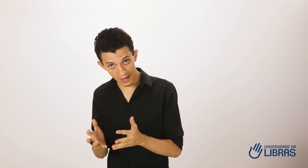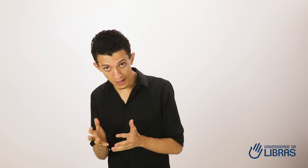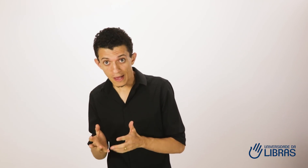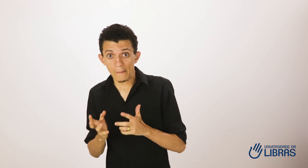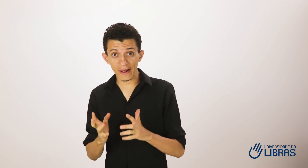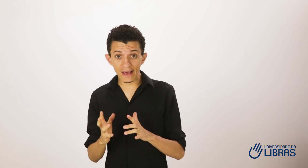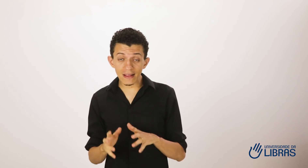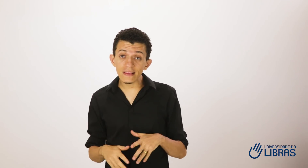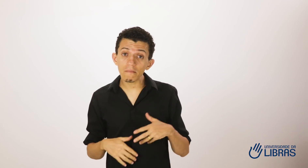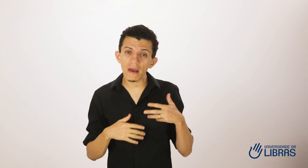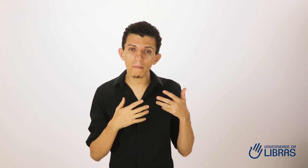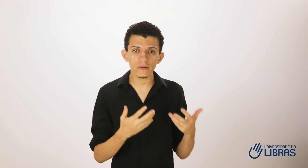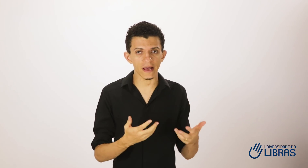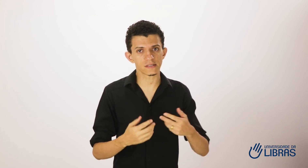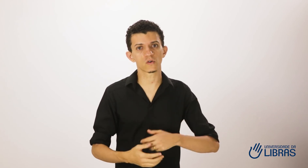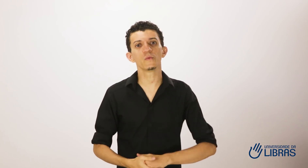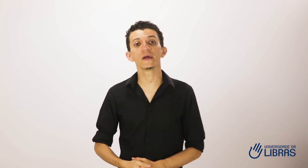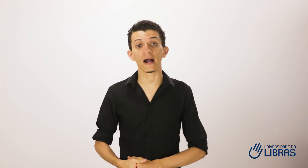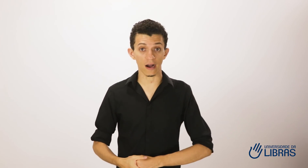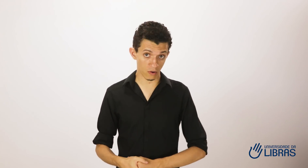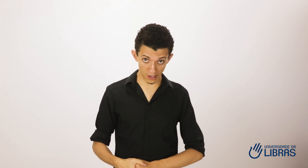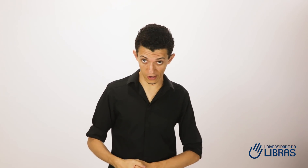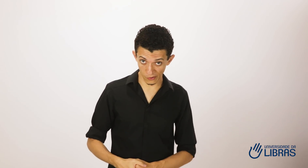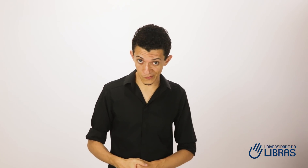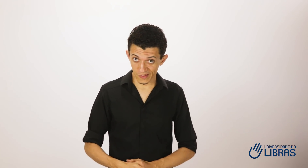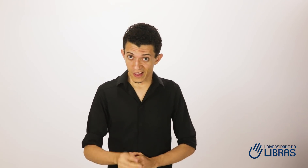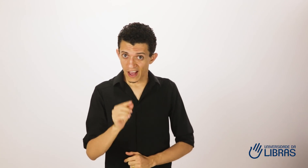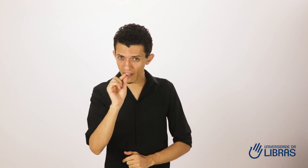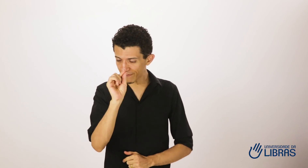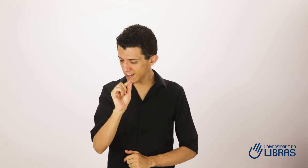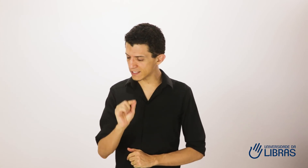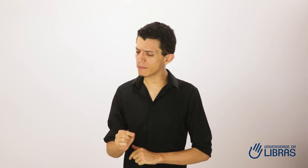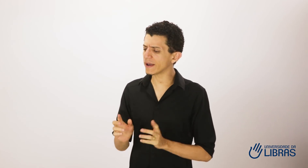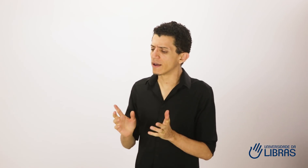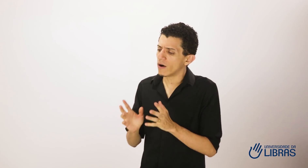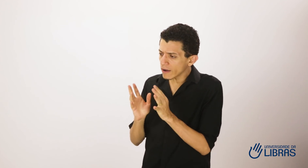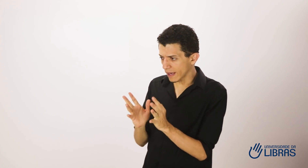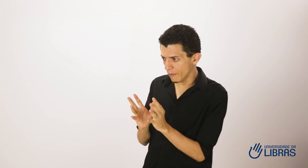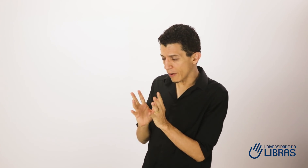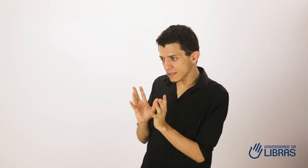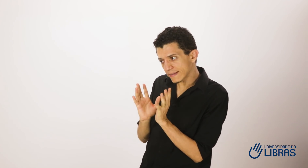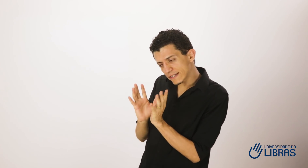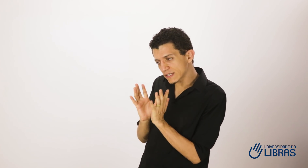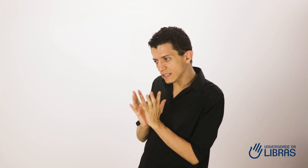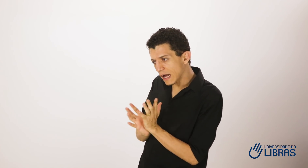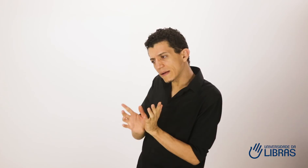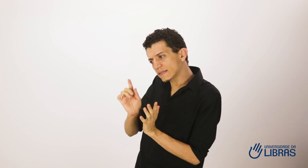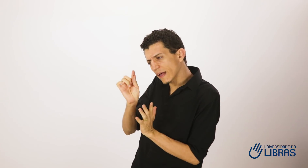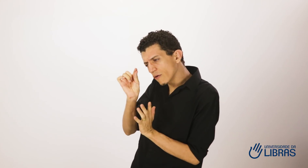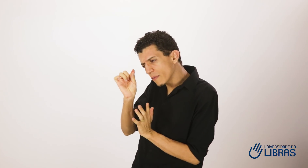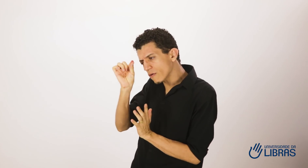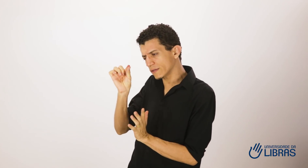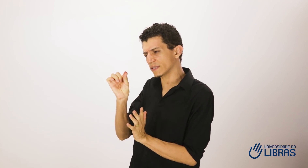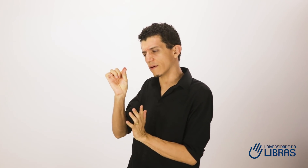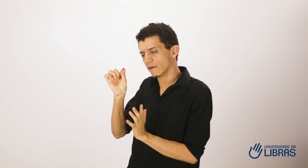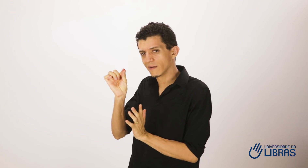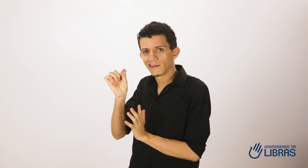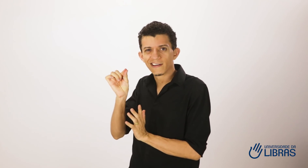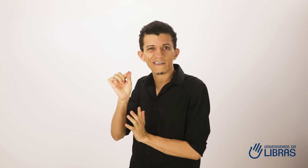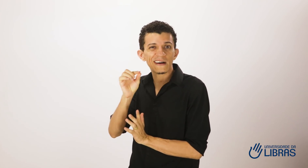ela, para que ela também pudesse se comunicar com a Raquel. Aí eu falei assim, mãe, ok, eu posso até te ensinar, mas tem uma condição.